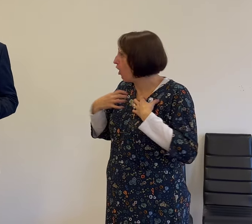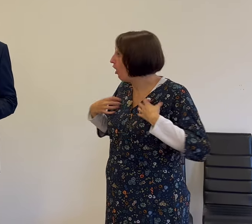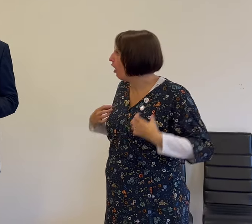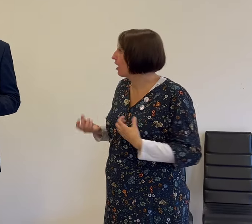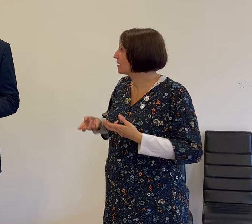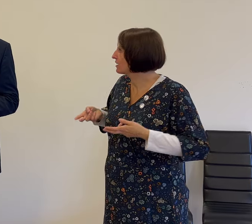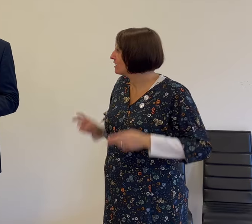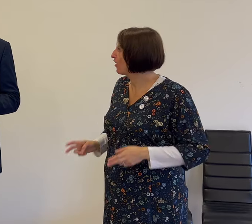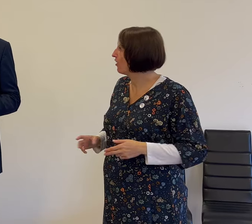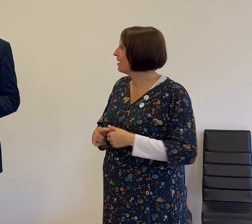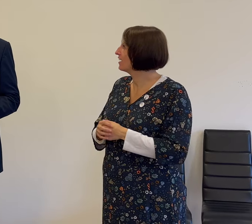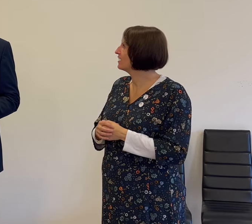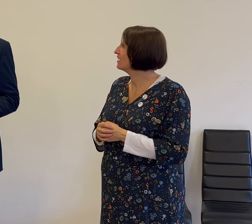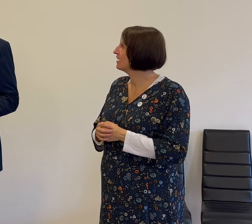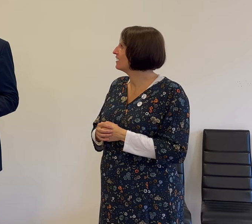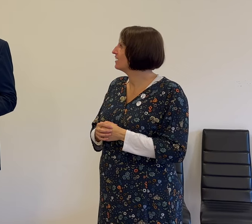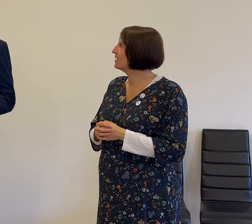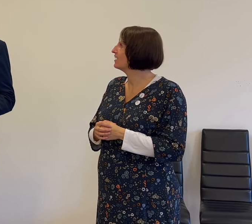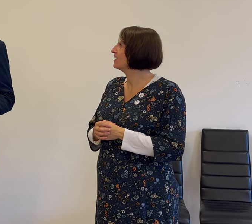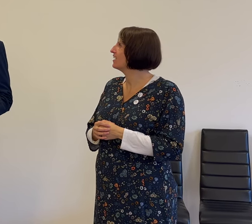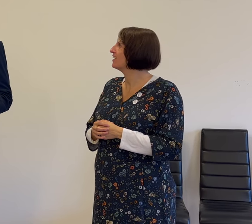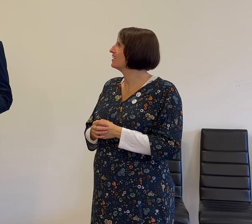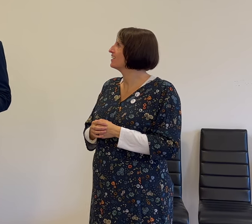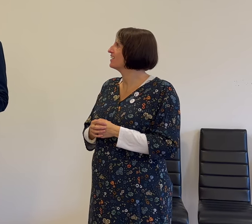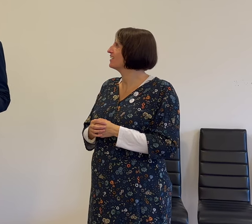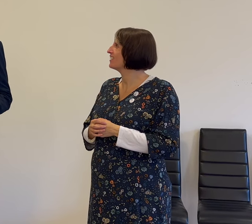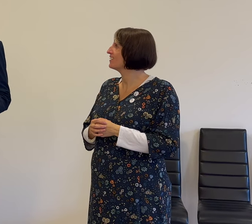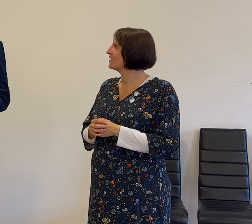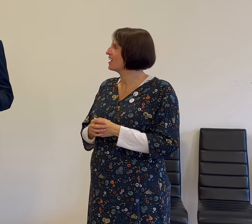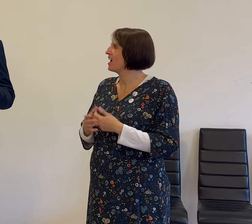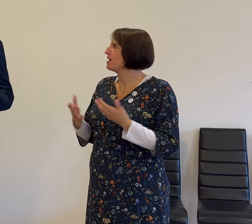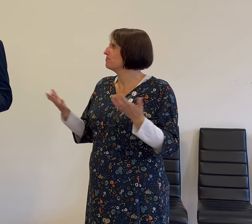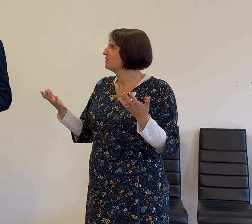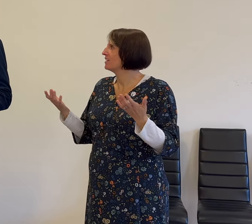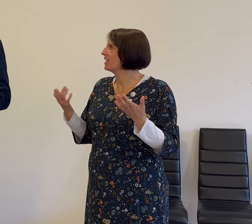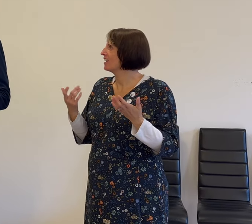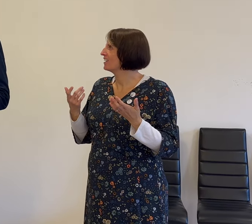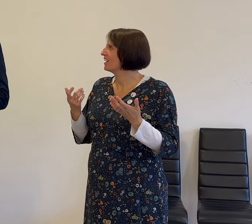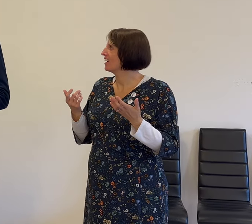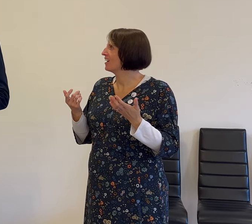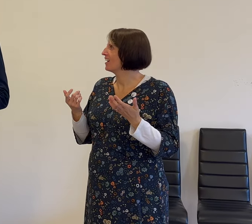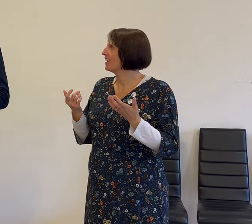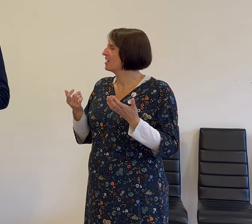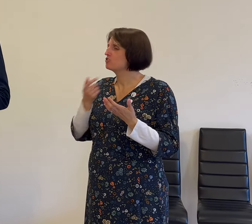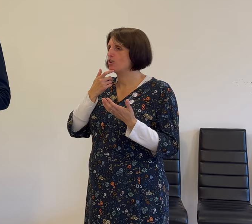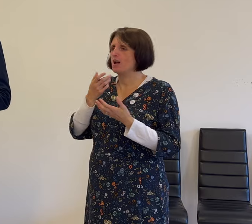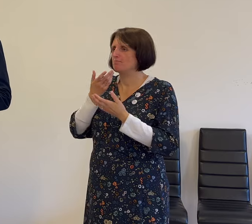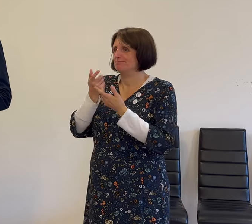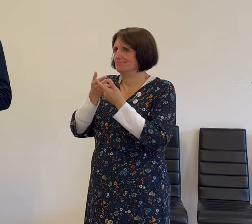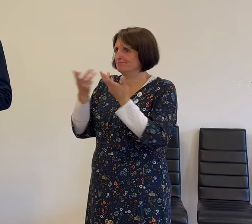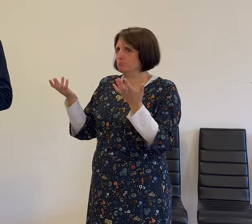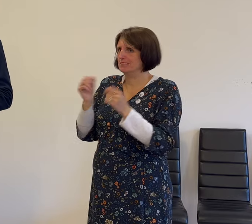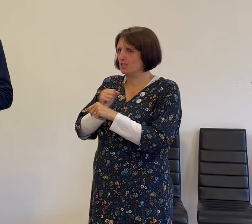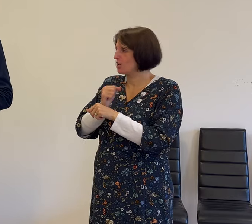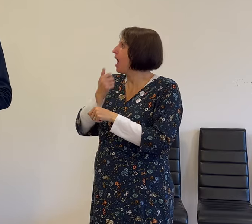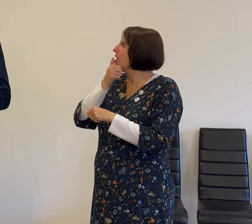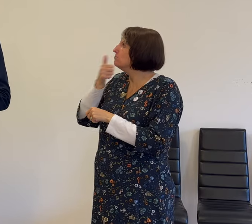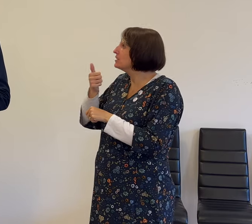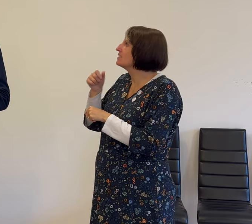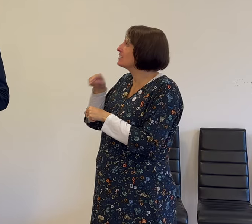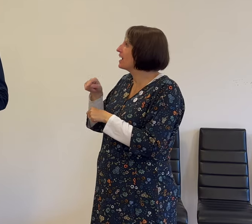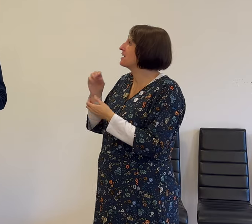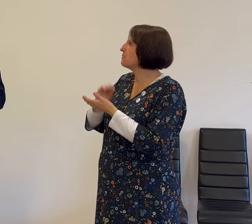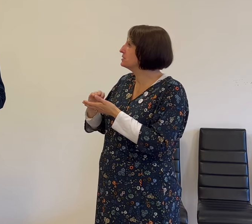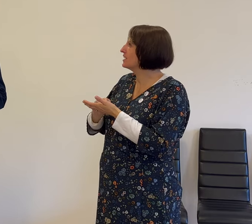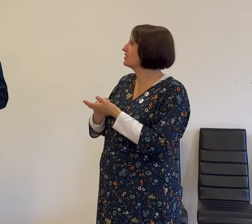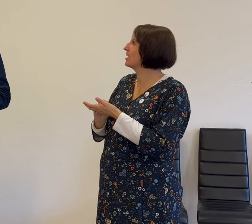která je ale drtivé většině čtenářů úplně k ničemu, protože neví, kolik je jeden šekel. A aby to